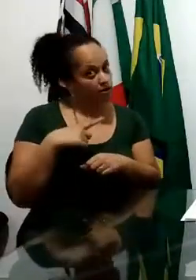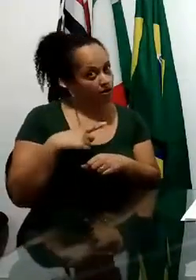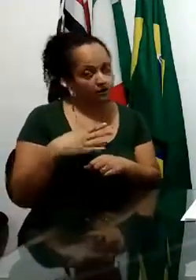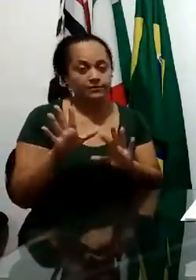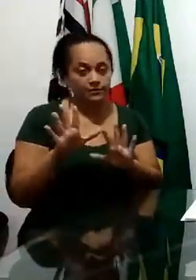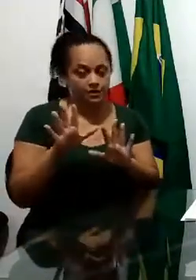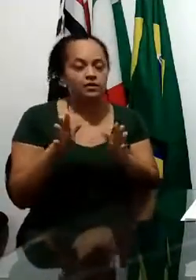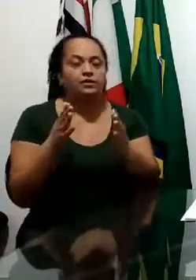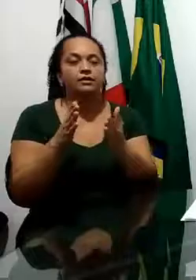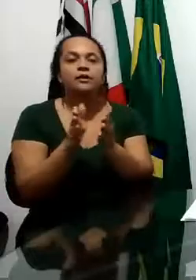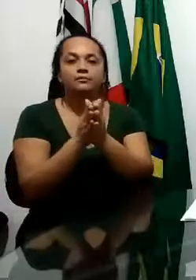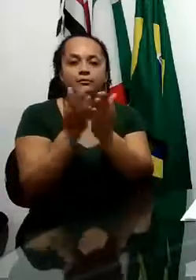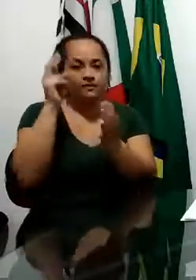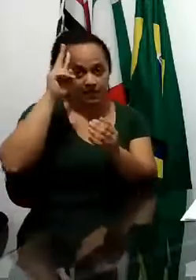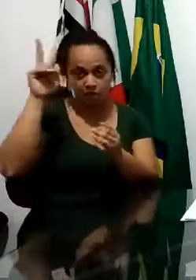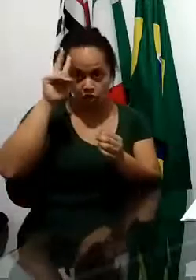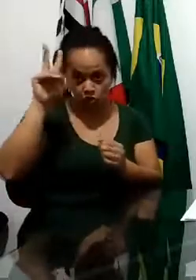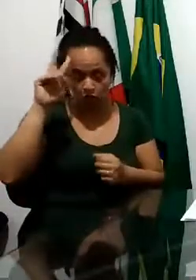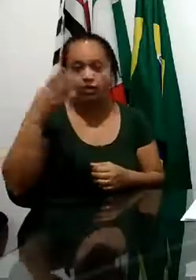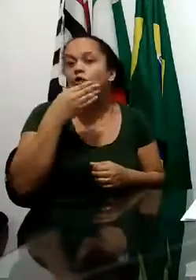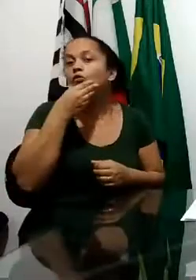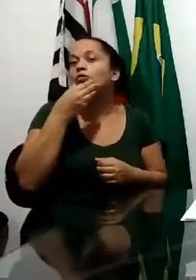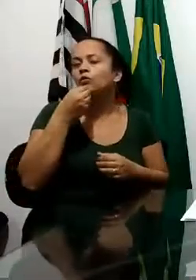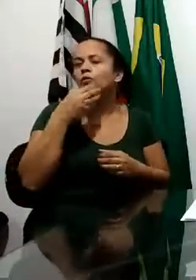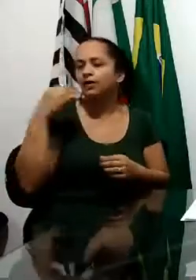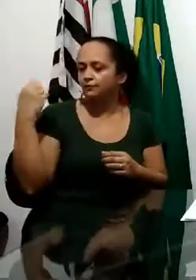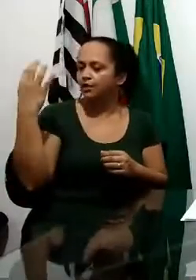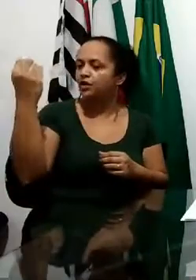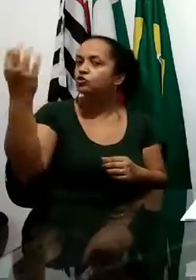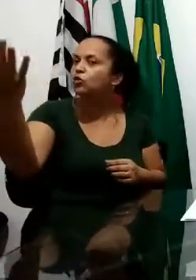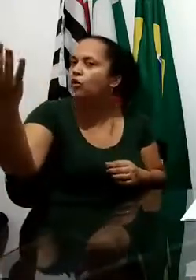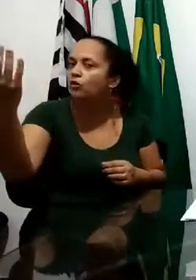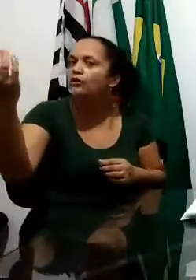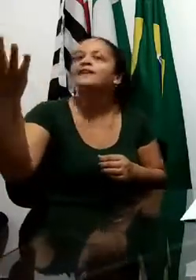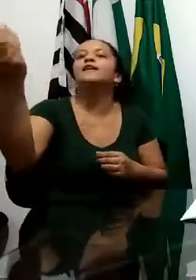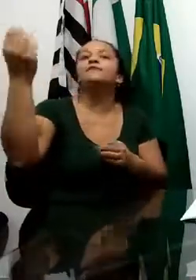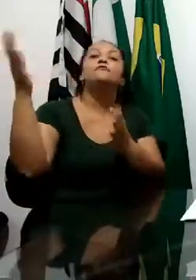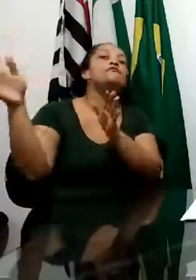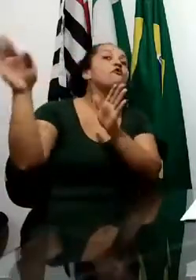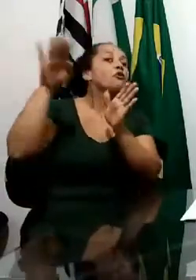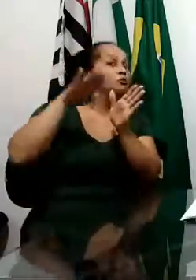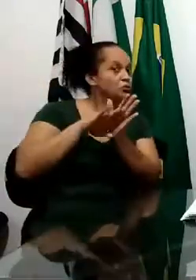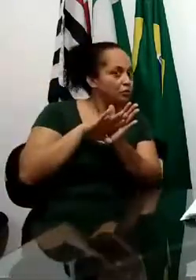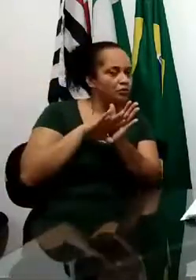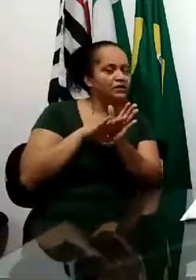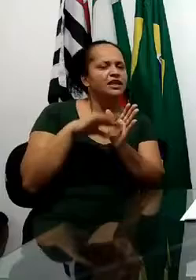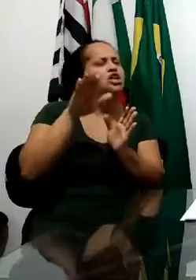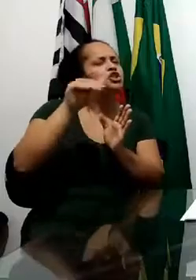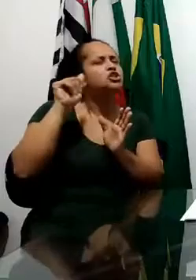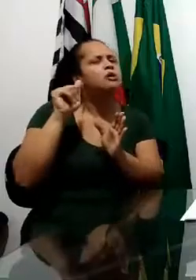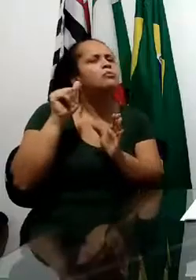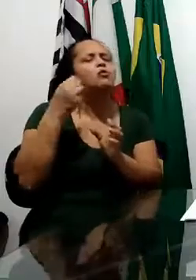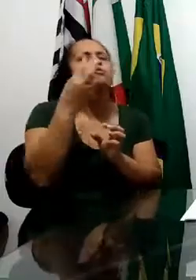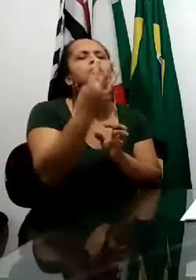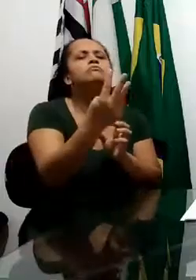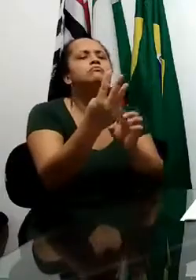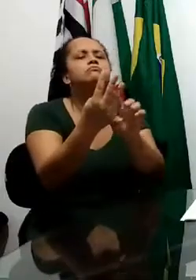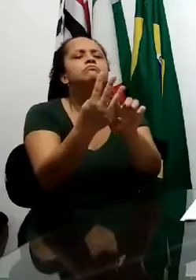Senhor voltou, chamou os três para prestação de contas. E eu quero chamar a sua atenção,